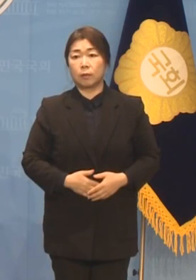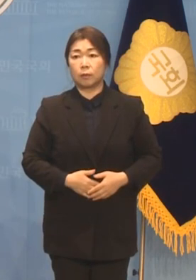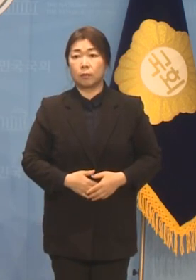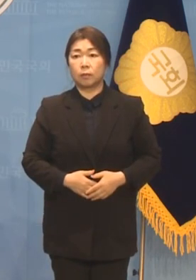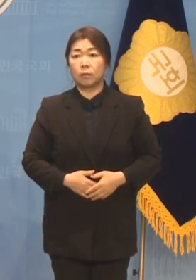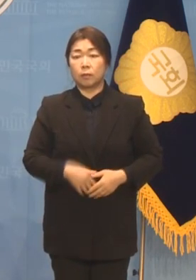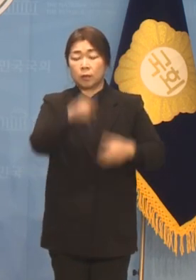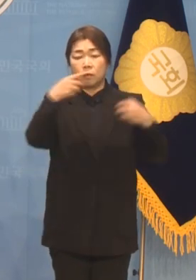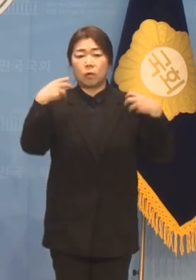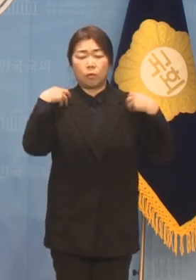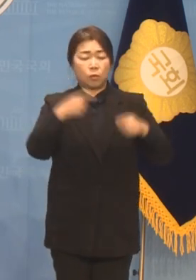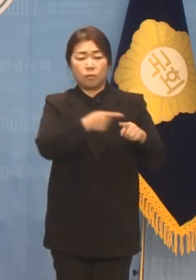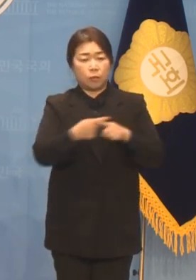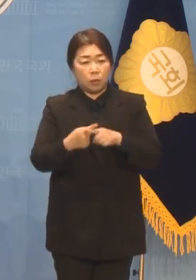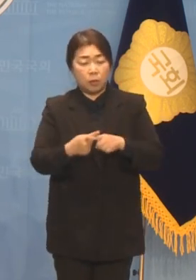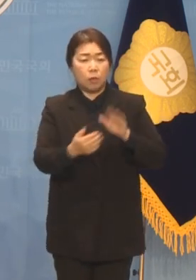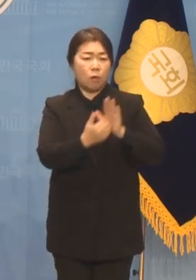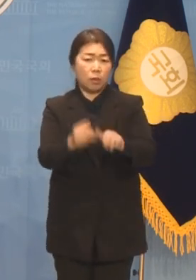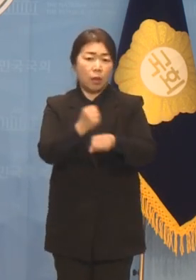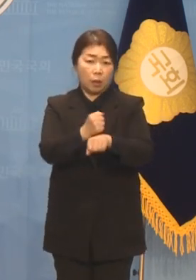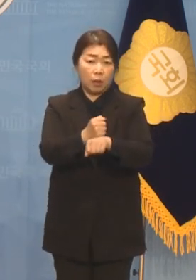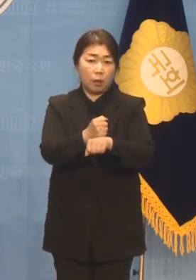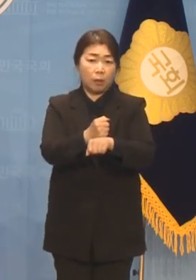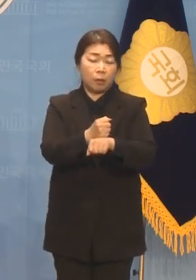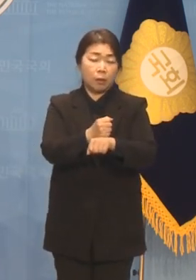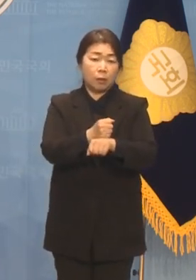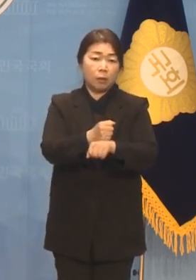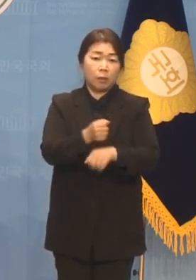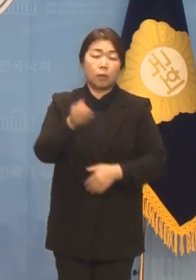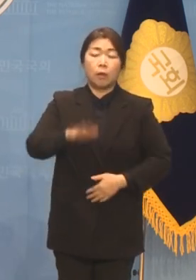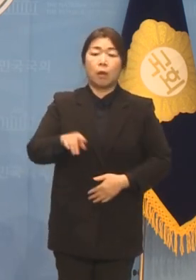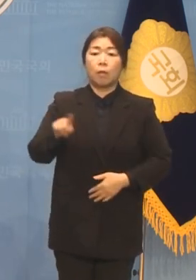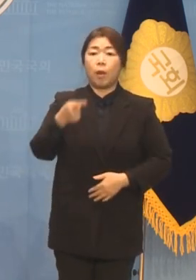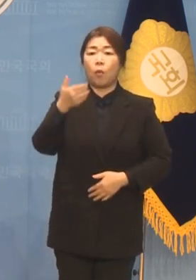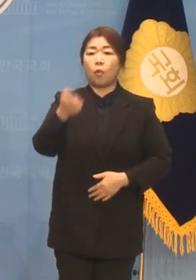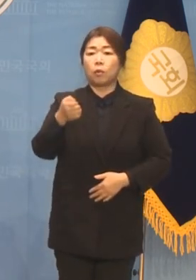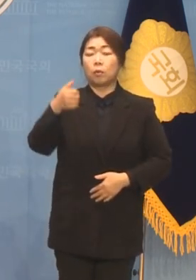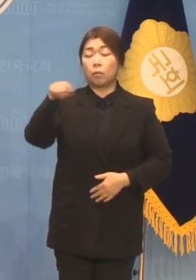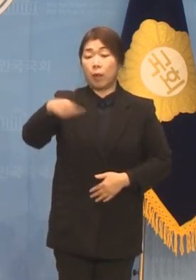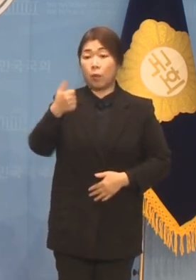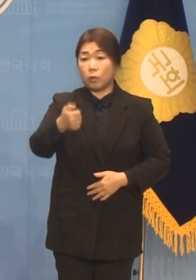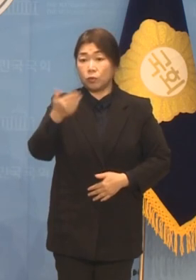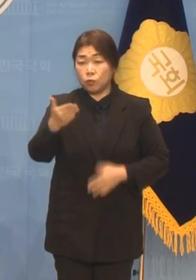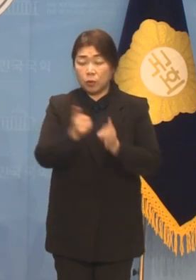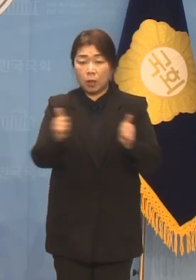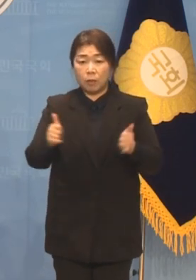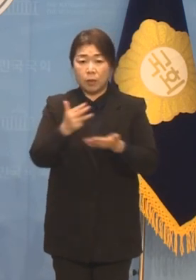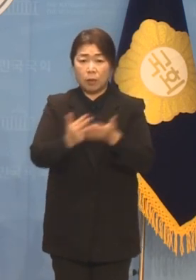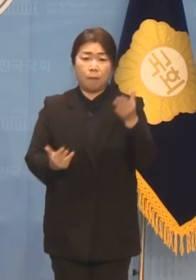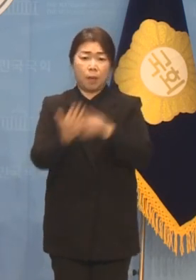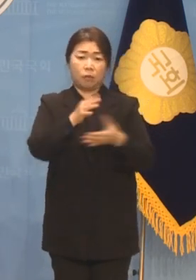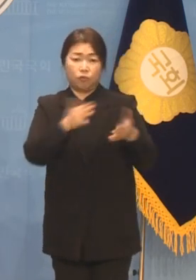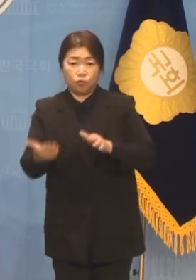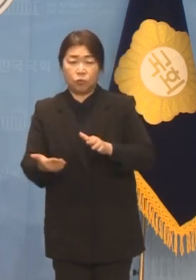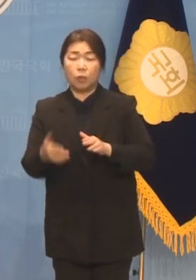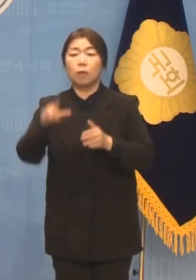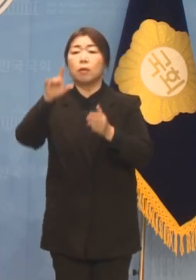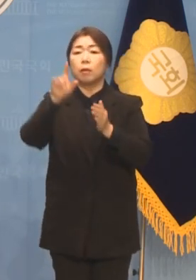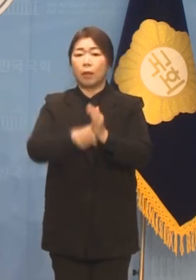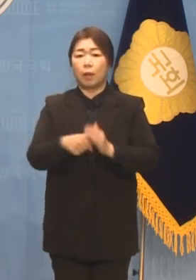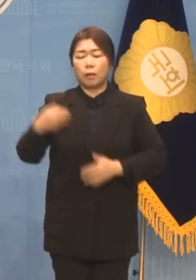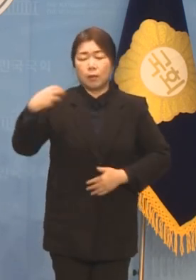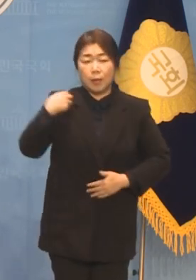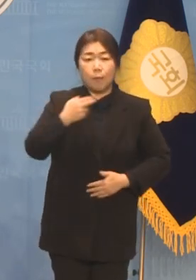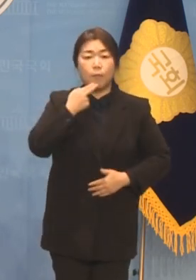부작위로 159명의 국민이 목숨을 잃은 참사에 대통령을 포함해서 어느 한 명도 책임지지 않던 정부에